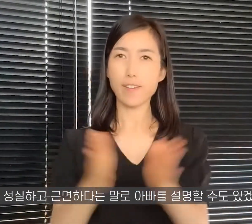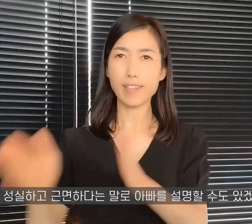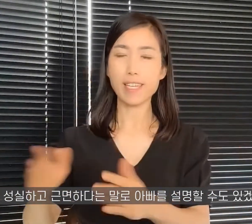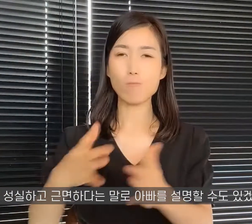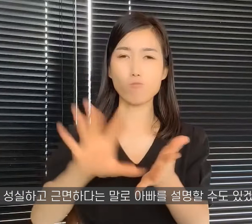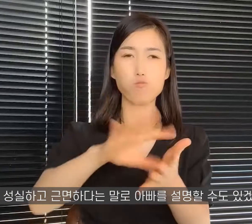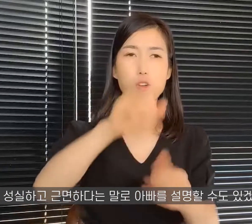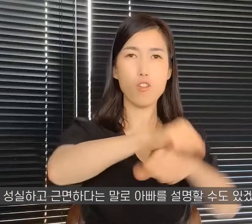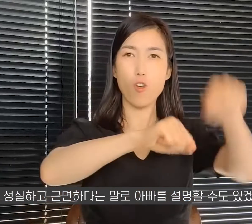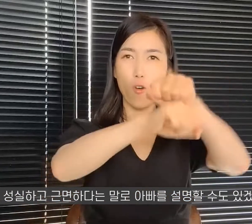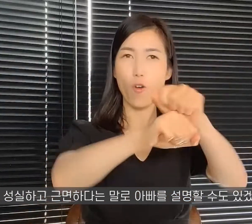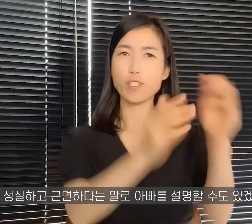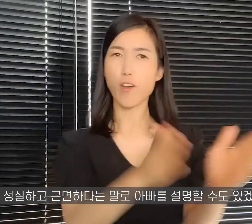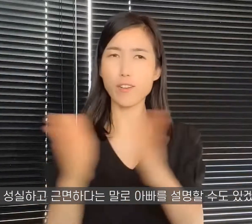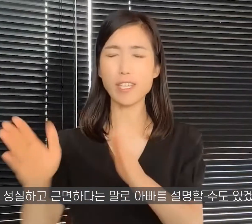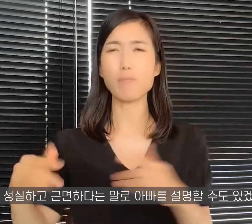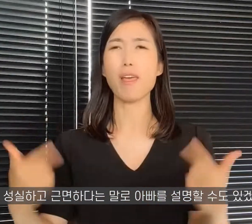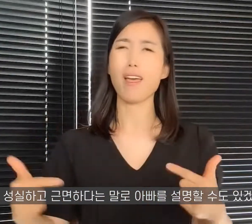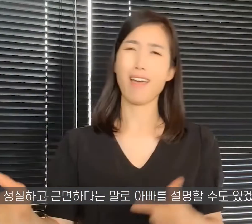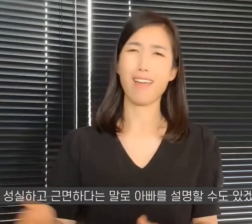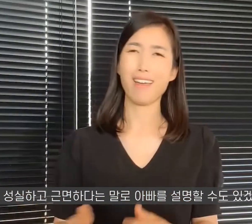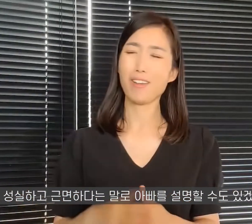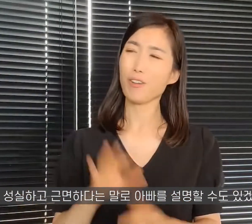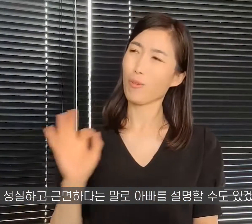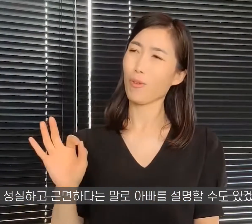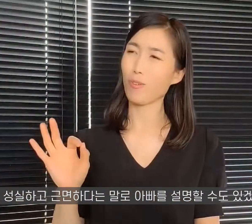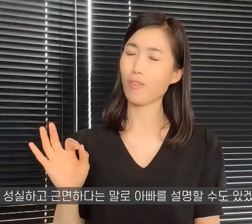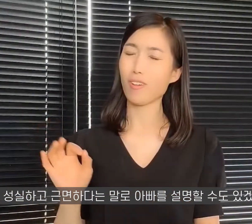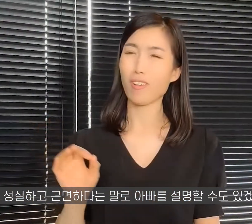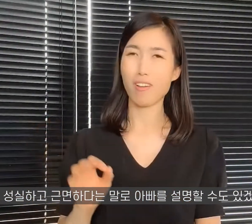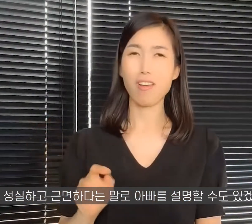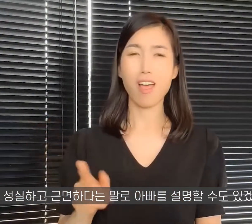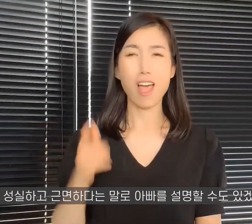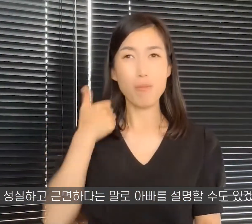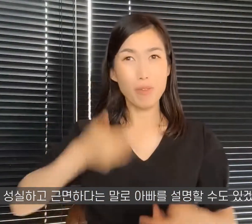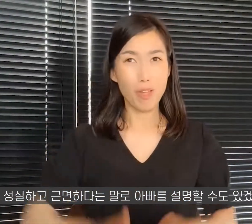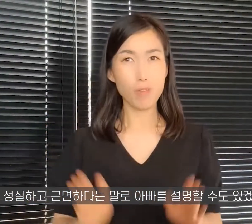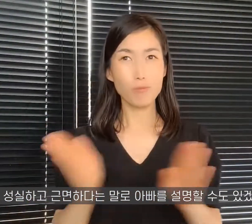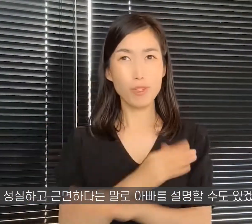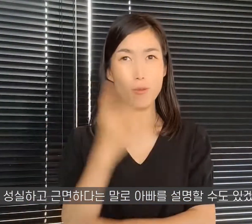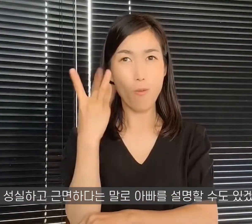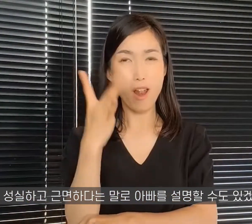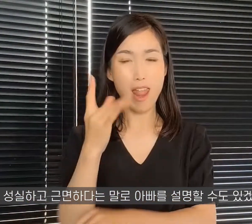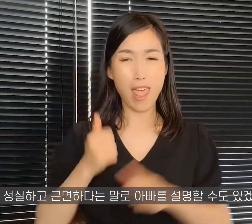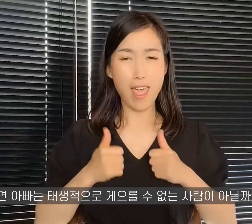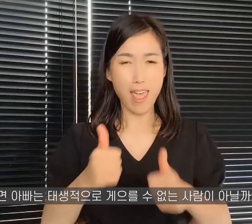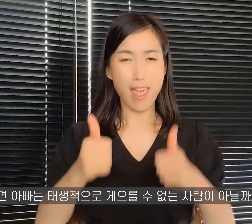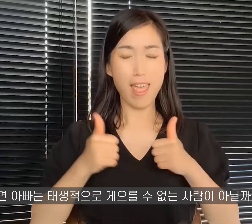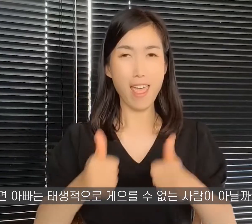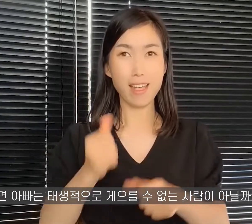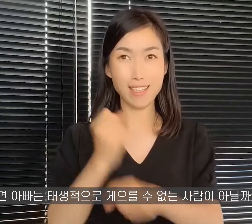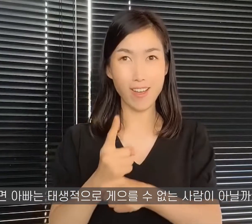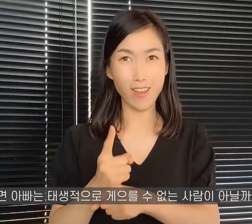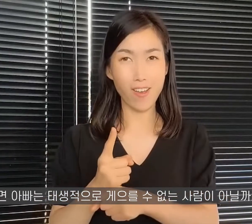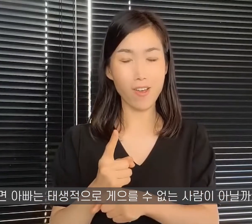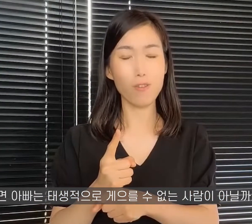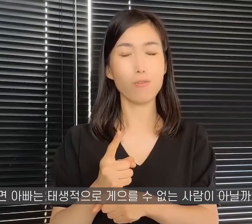태생적으로 성실하고 금 변한다는 말로 아빠를 설명할 수도 있겠습니다만 어쩌면 아빠는 태생적으로